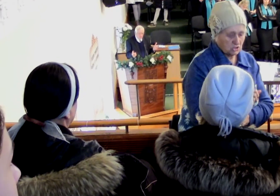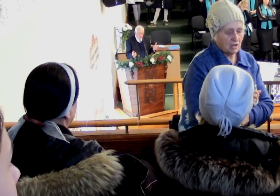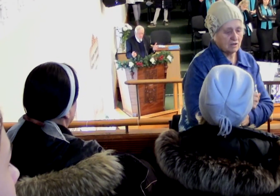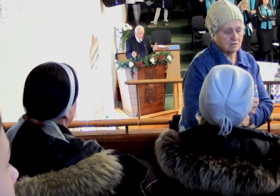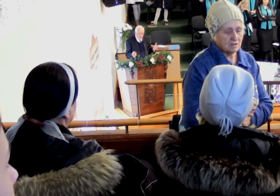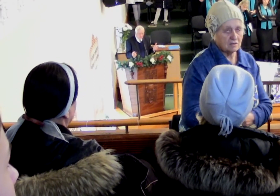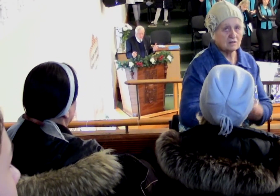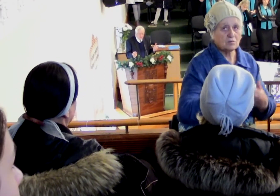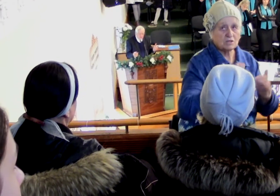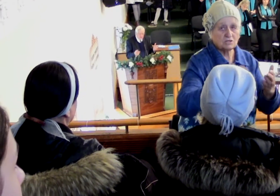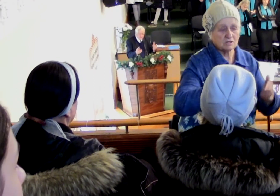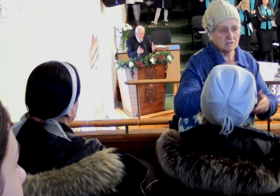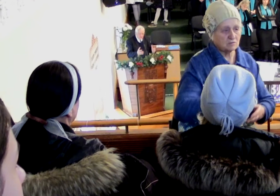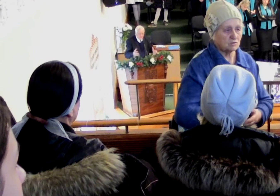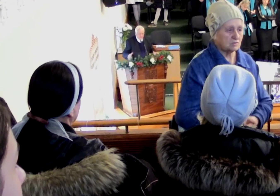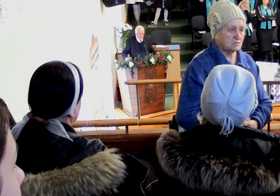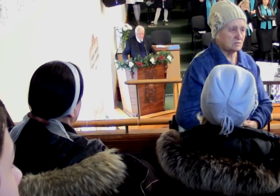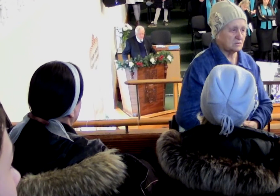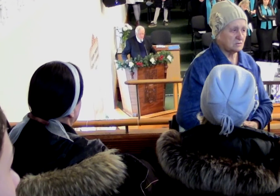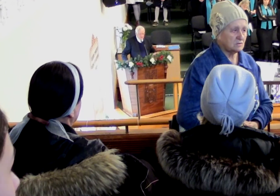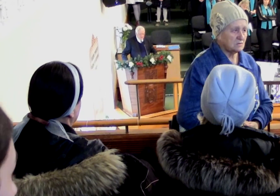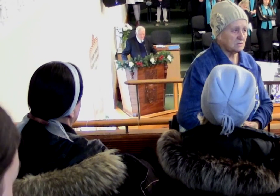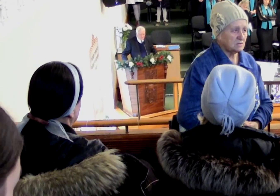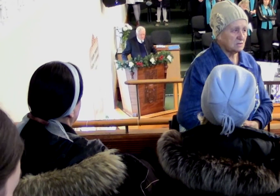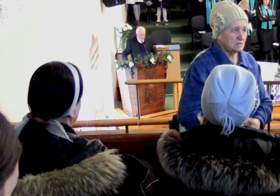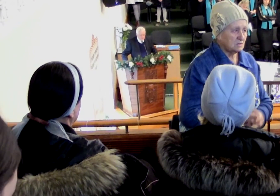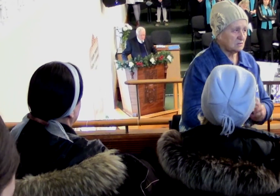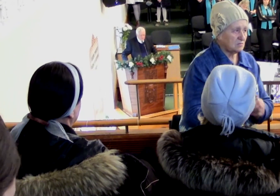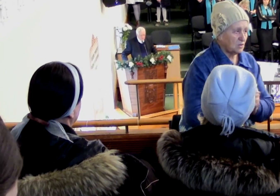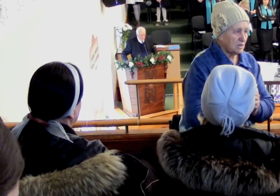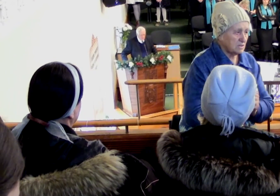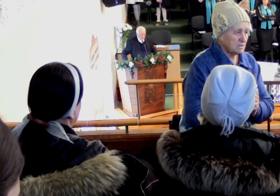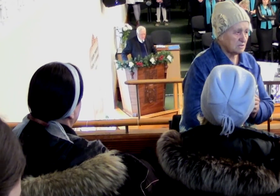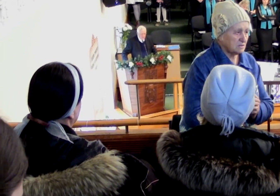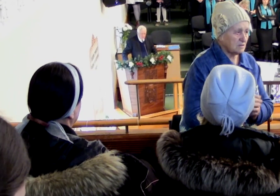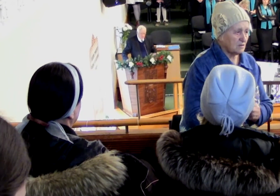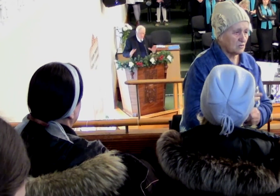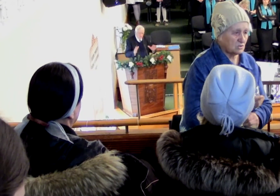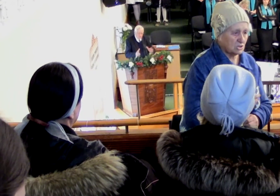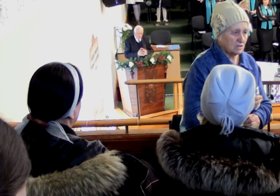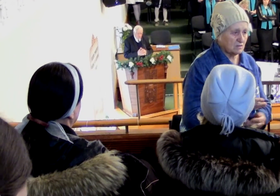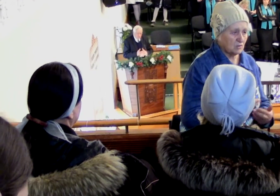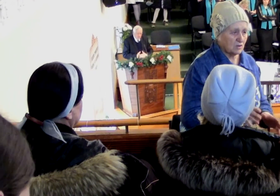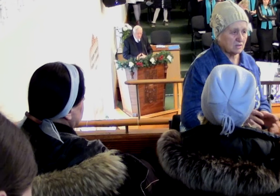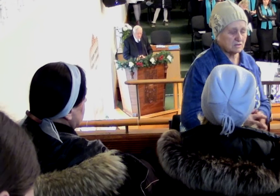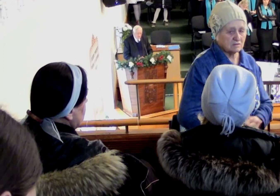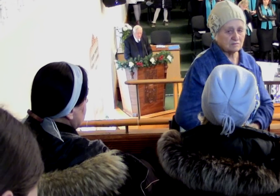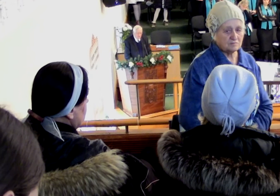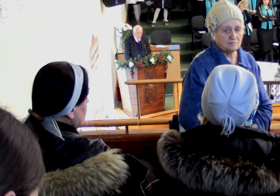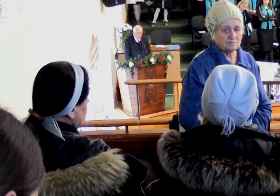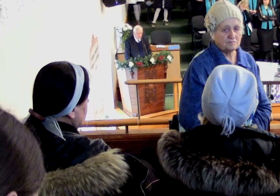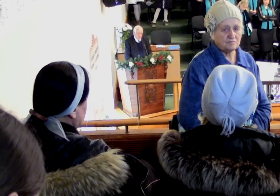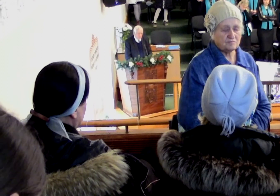Христу. Если есть желающие покаяться сегодня, молитесь. Мы вам даем место. Даем возможность.